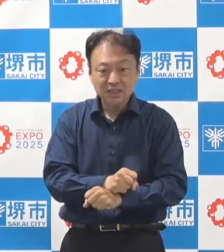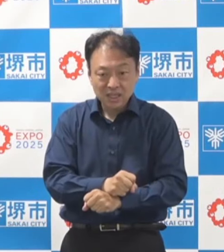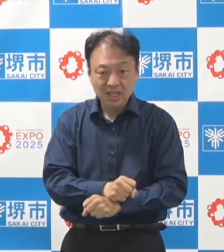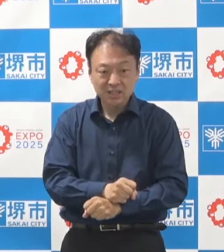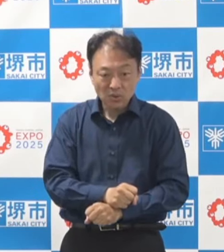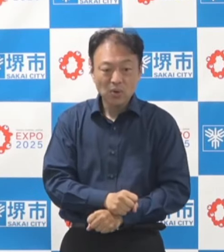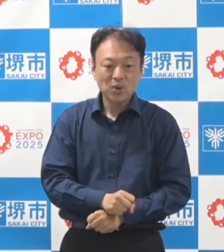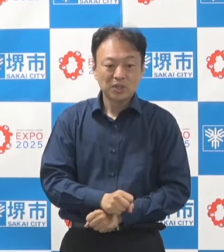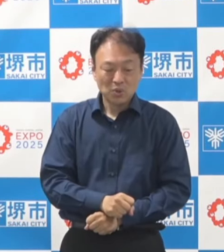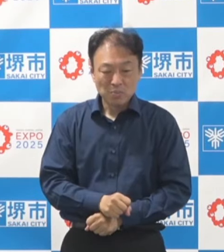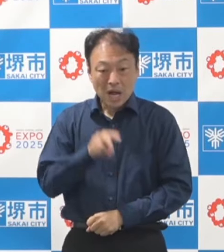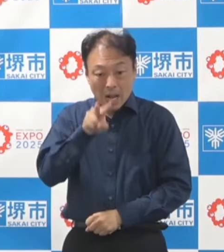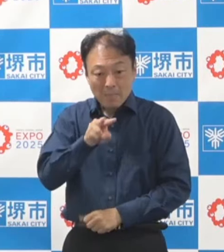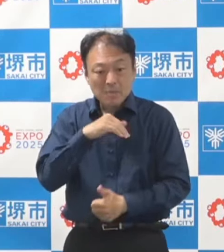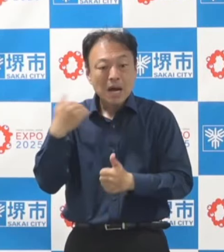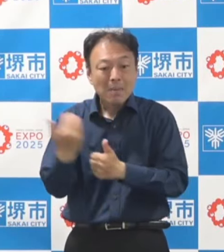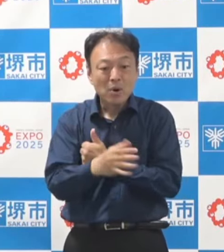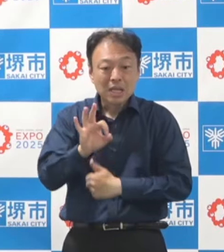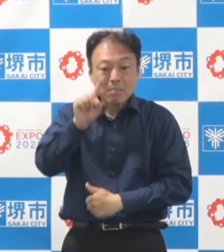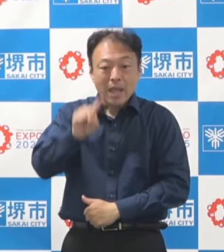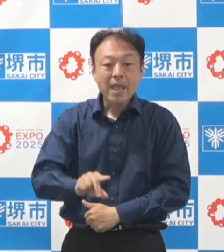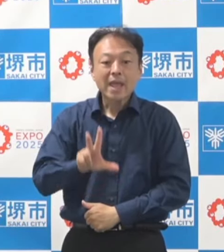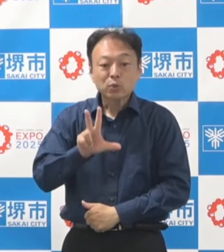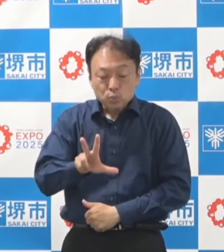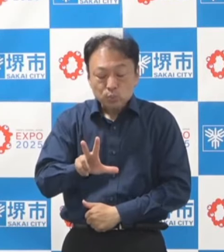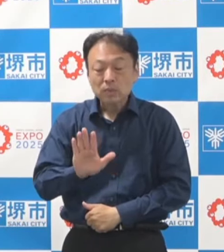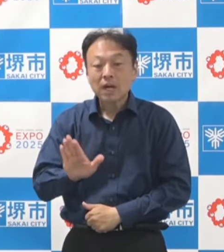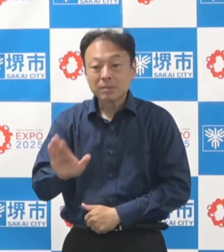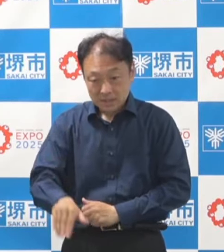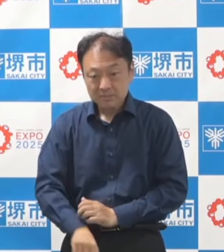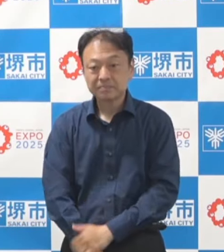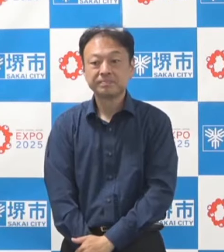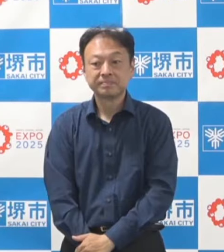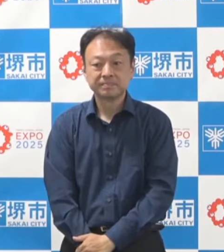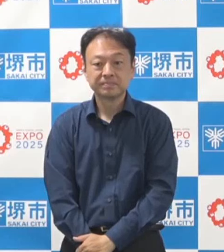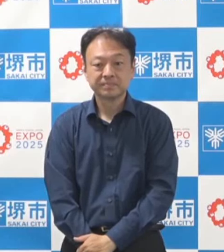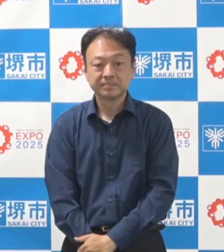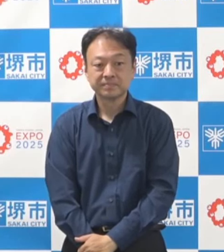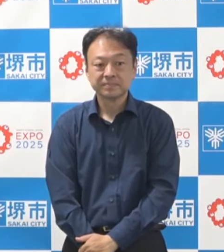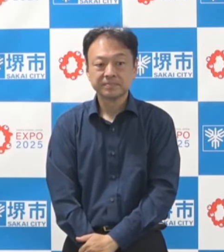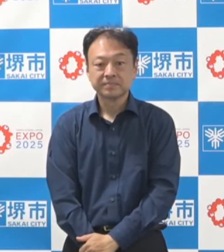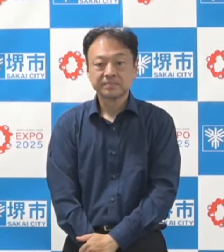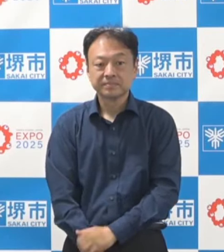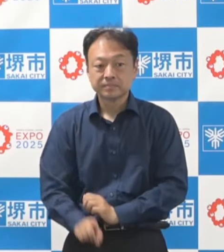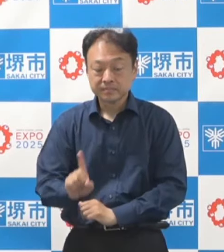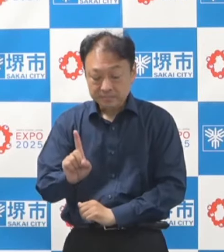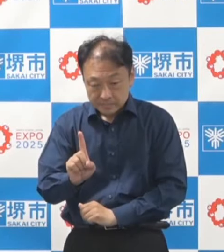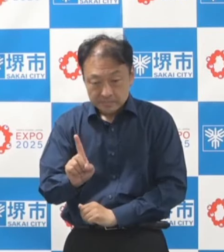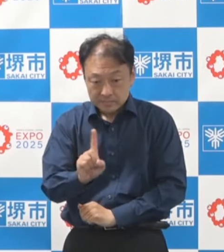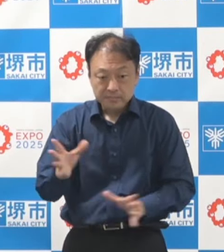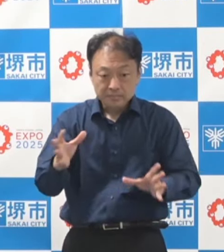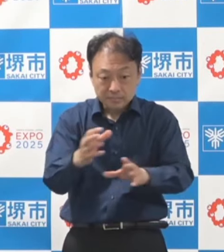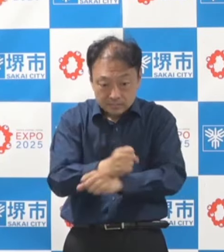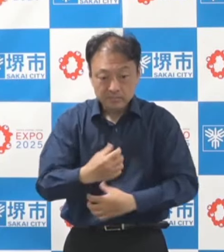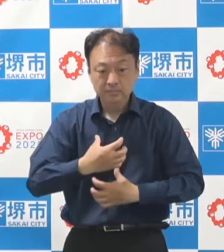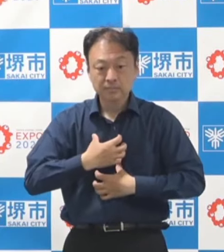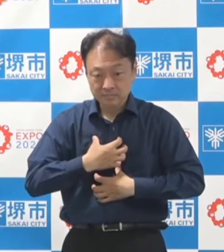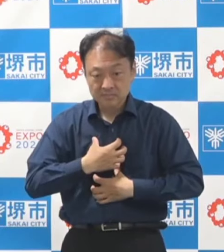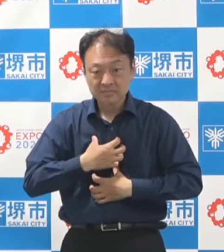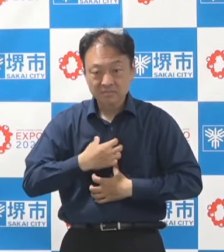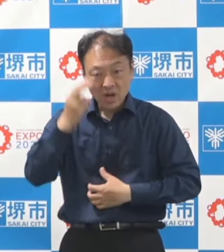ールという内容ですが、を実施をしておりました。こちらも行方不明になる恐れのある認知症高齢